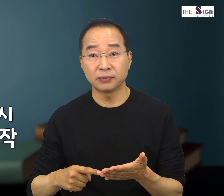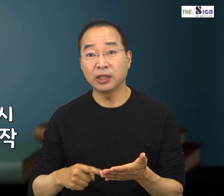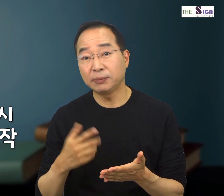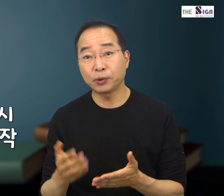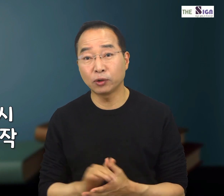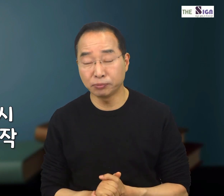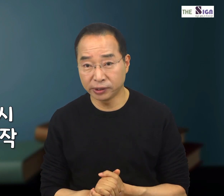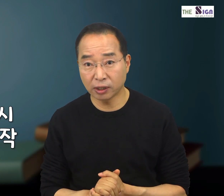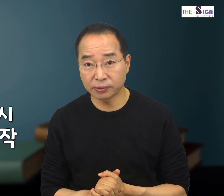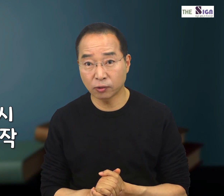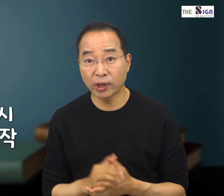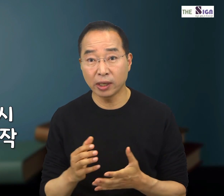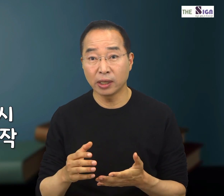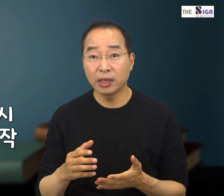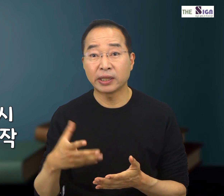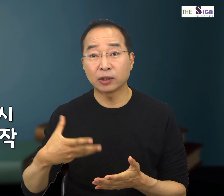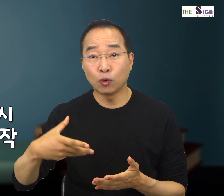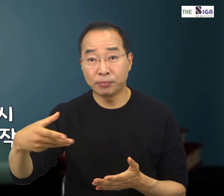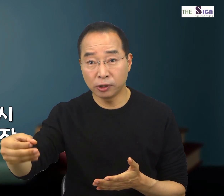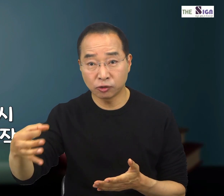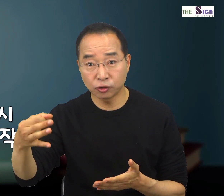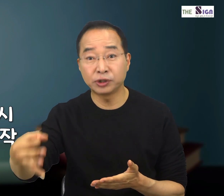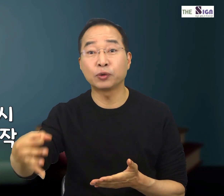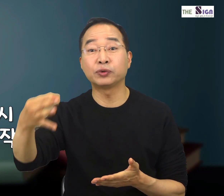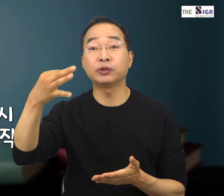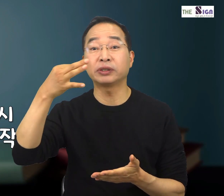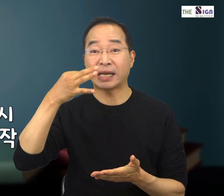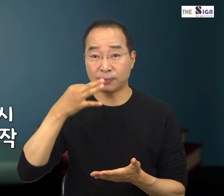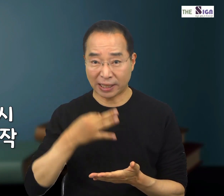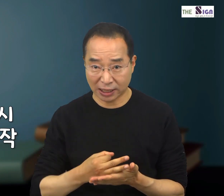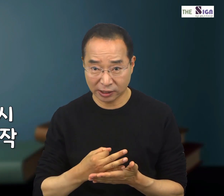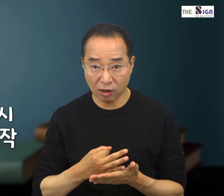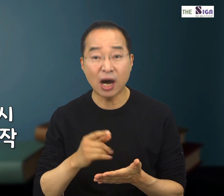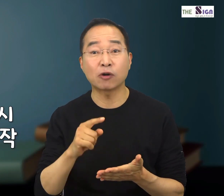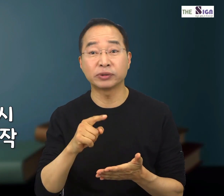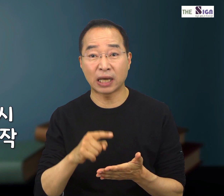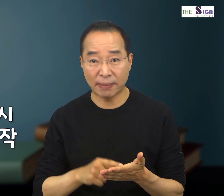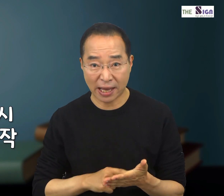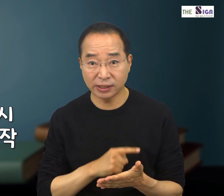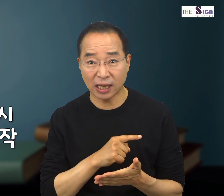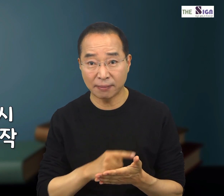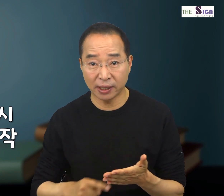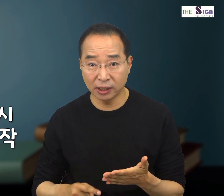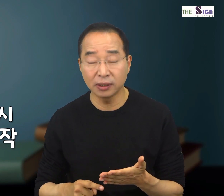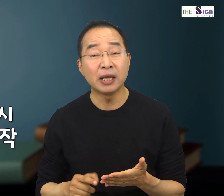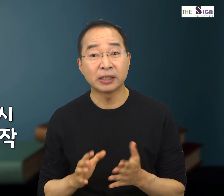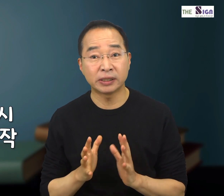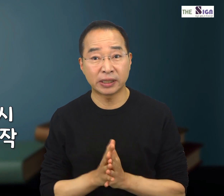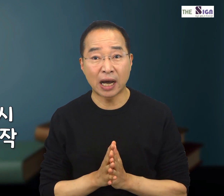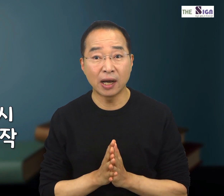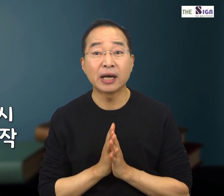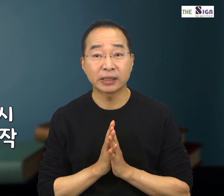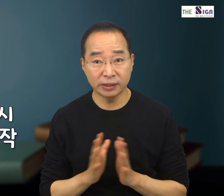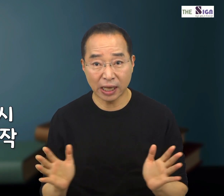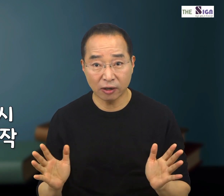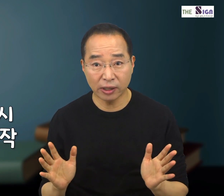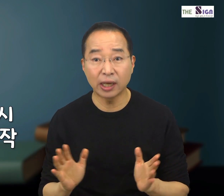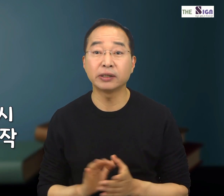이 표현은 문제가 없어요. 왜? 내가 돈 빌려주고 그 돈을 다시 받았어 하고 그 다음 X 하면은 그게 다 끝난 거야, 이런